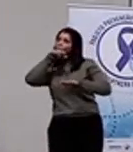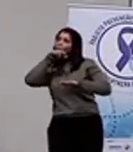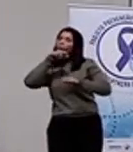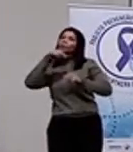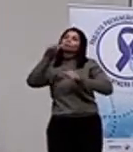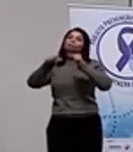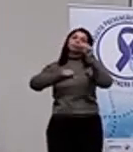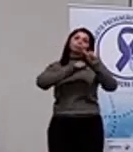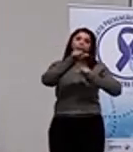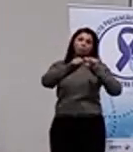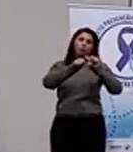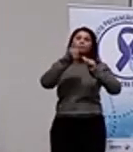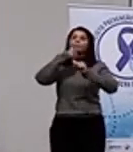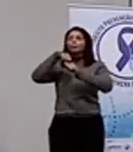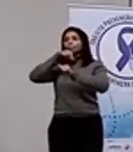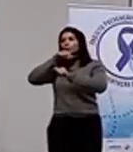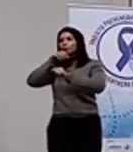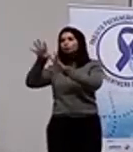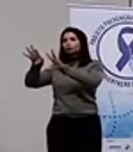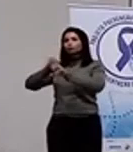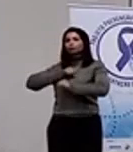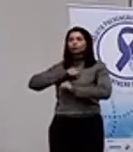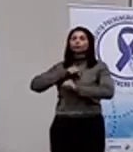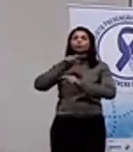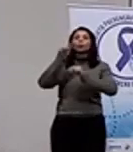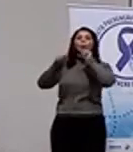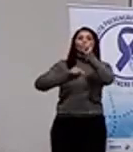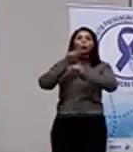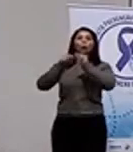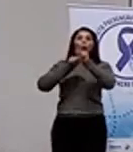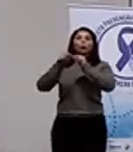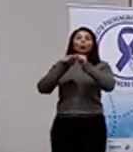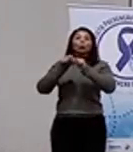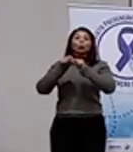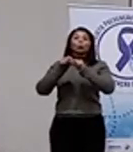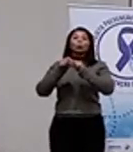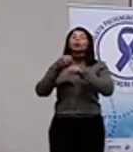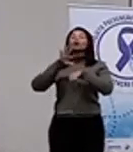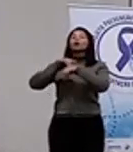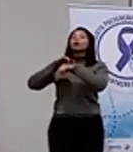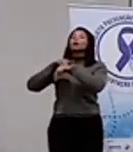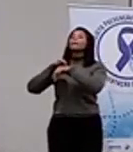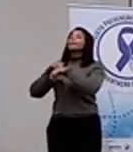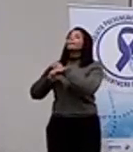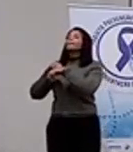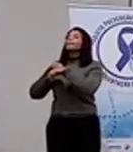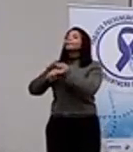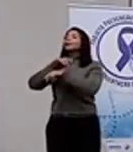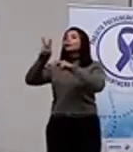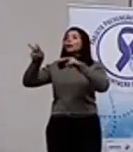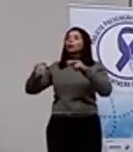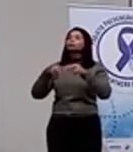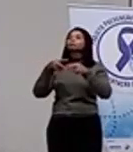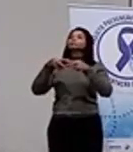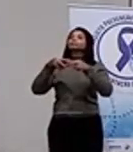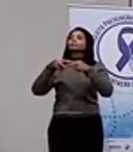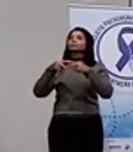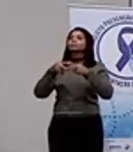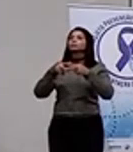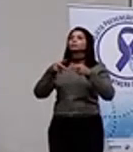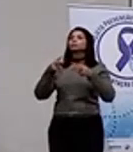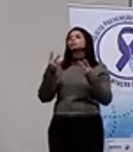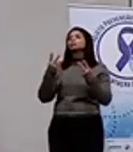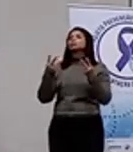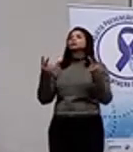a mutação da mãe, em que uma mutação individualmente não causa doença, mas quando ela está combinada em 2 ou 3 cópias,